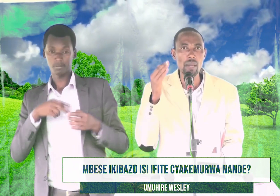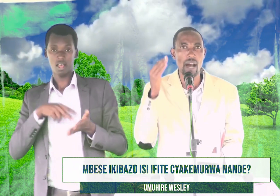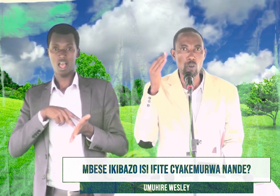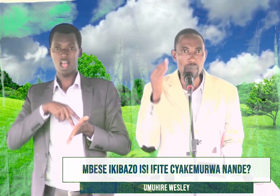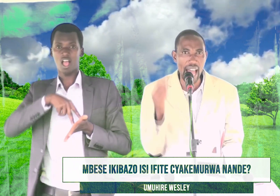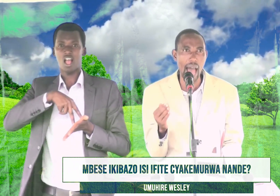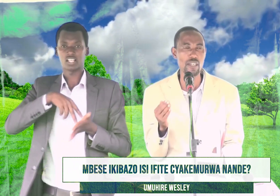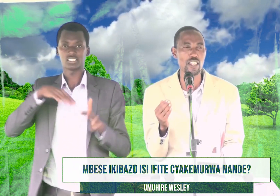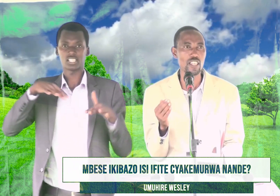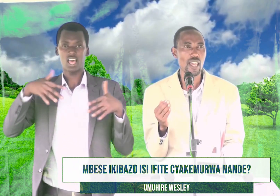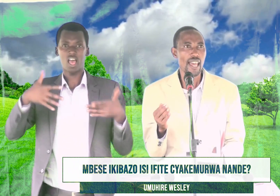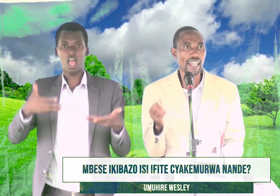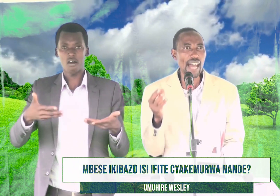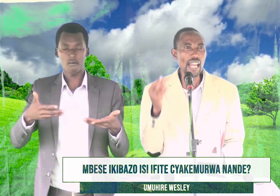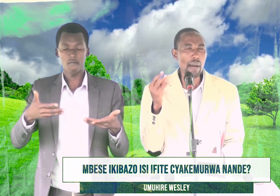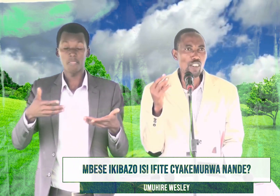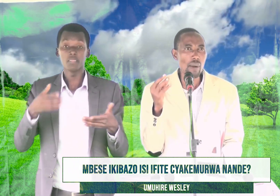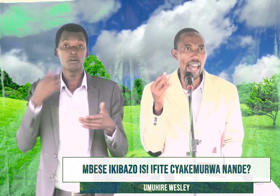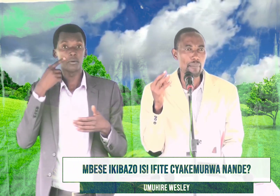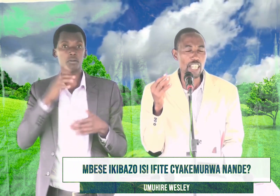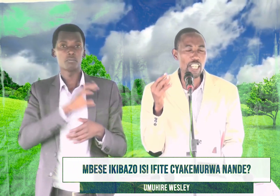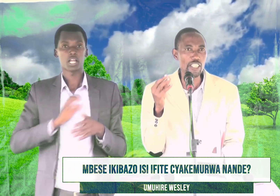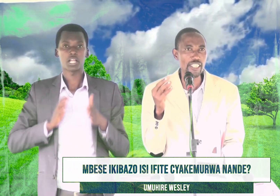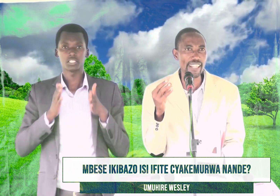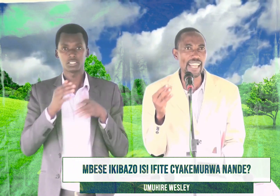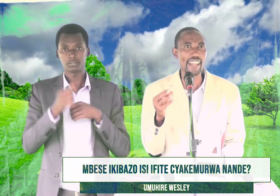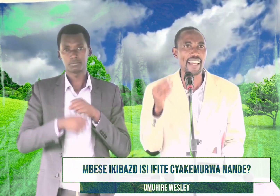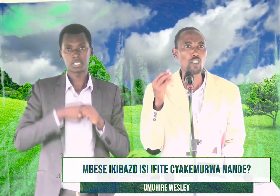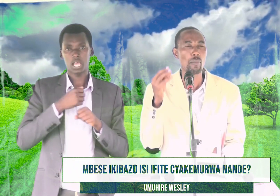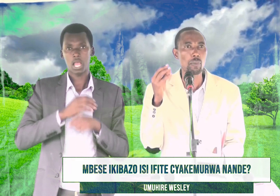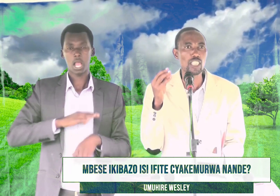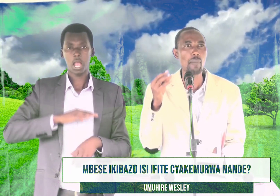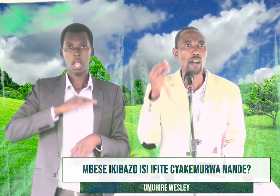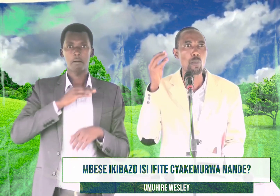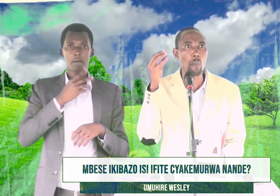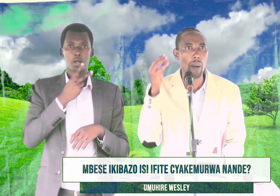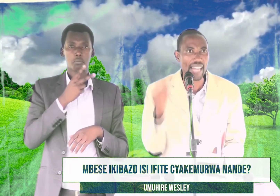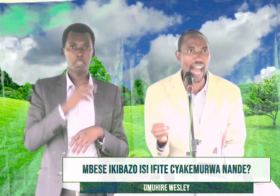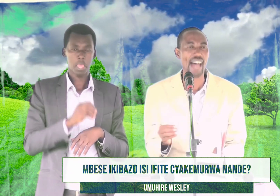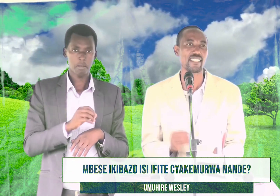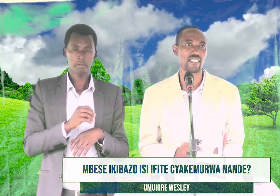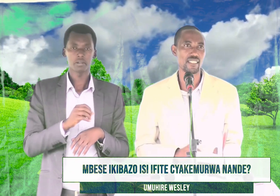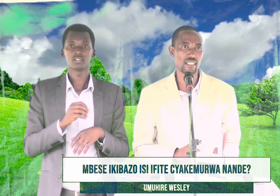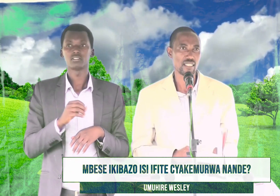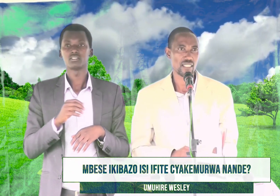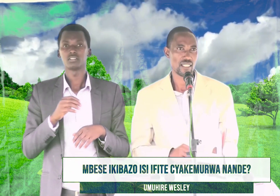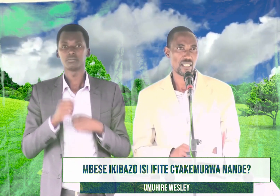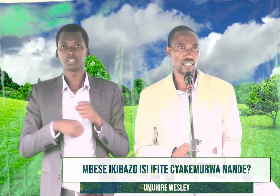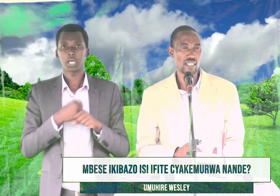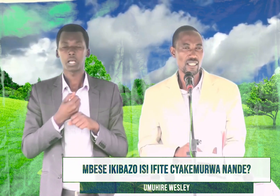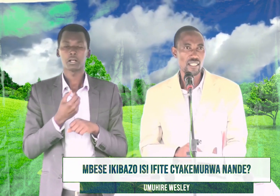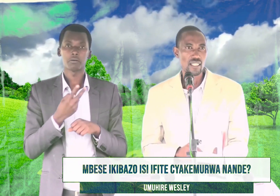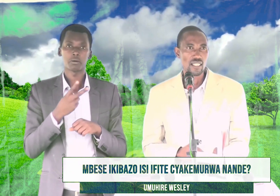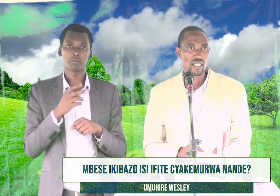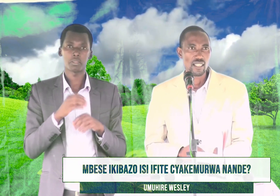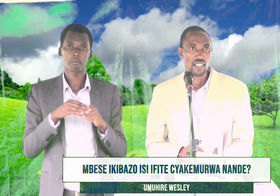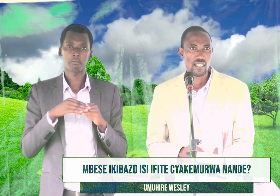imyaka 10-20 kandi abantu baramwiringiye cyane ariko mu mutima ari umupagani.